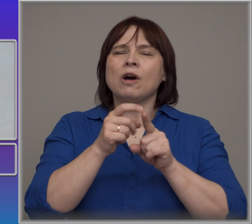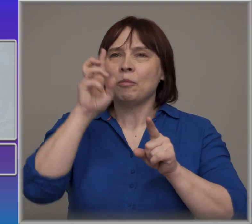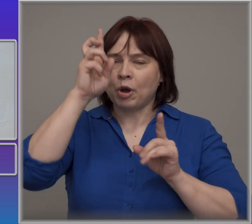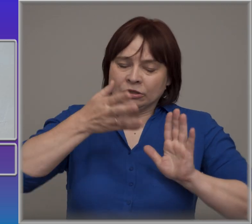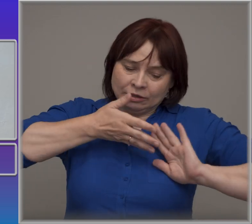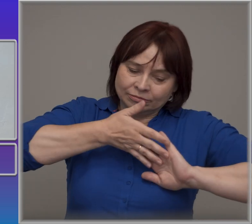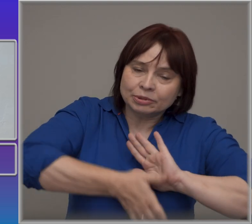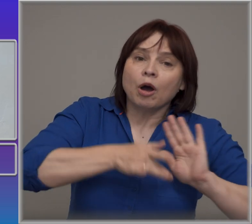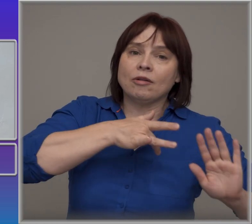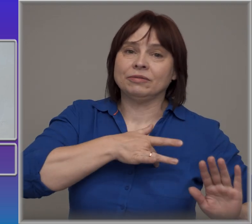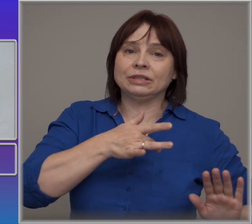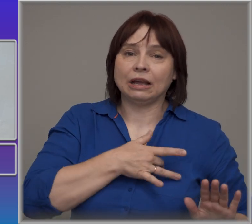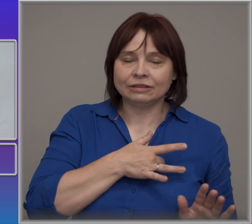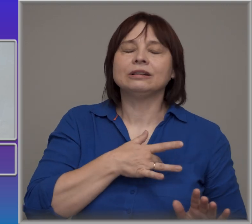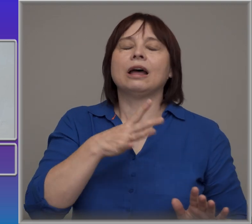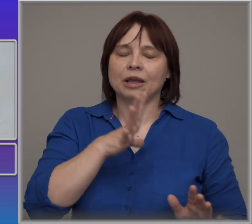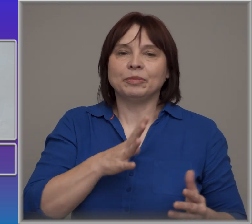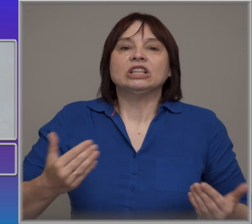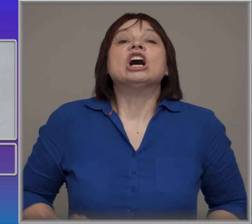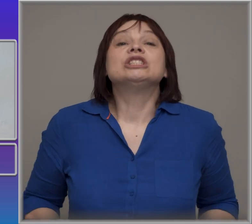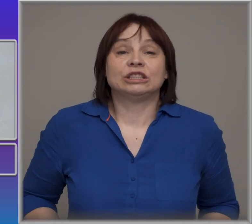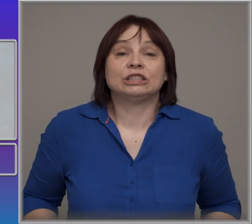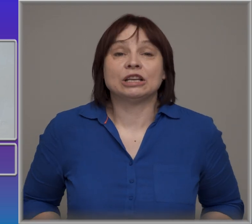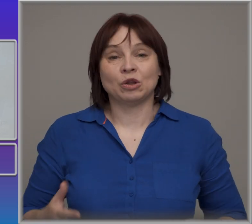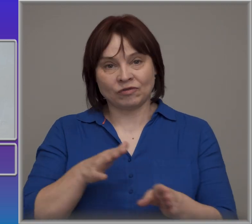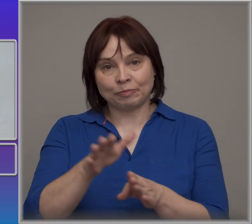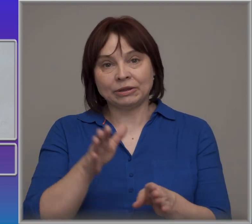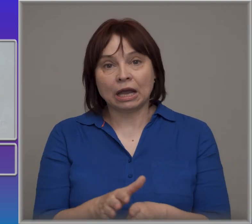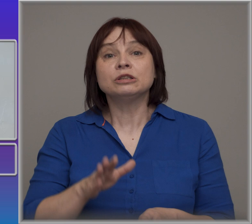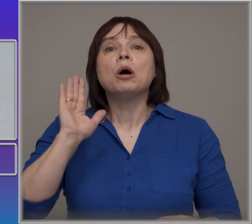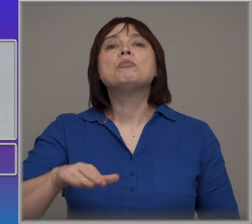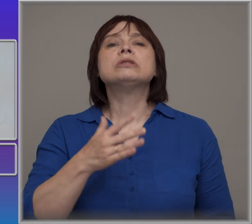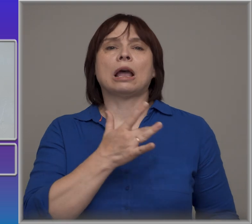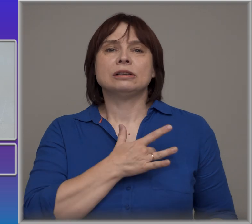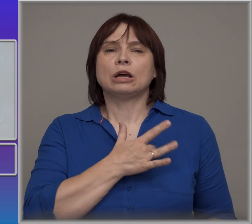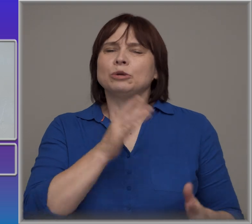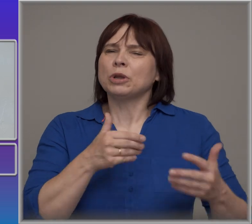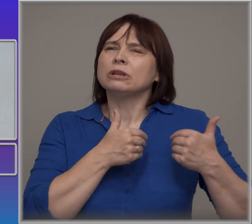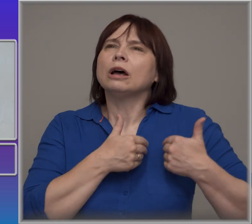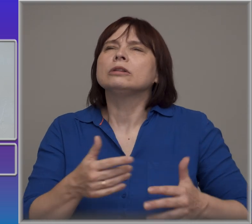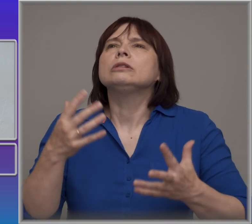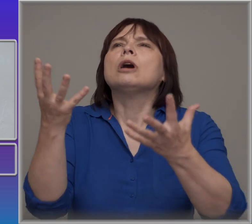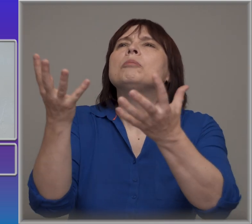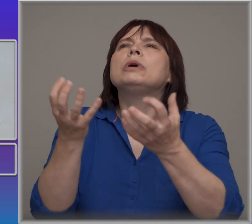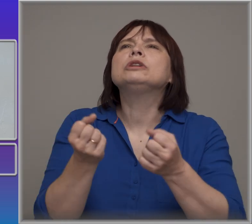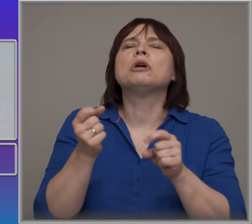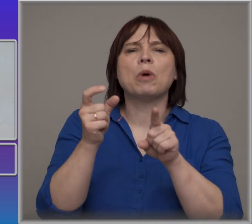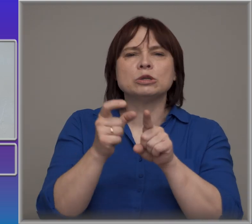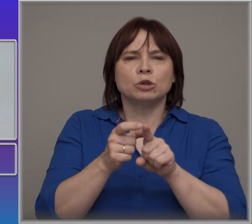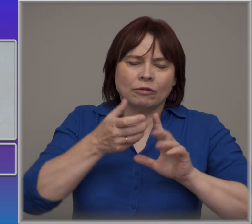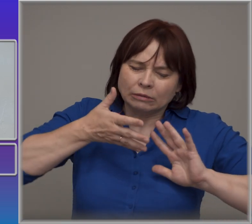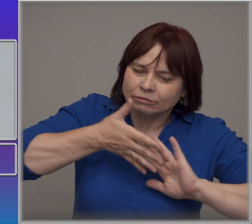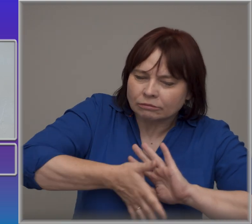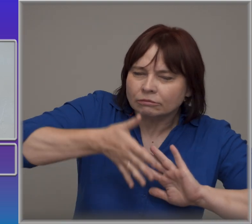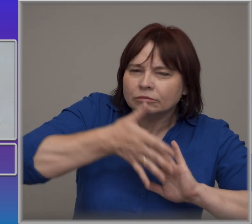Боже, благослови, чтобы наши сердца сегодня были открыты для Твоего слова, открыты, Господь, и впитывали,